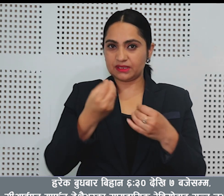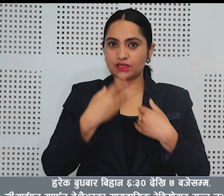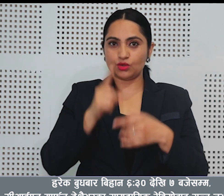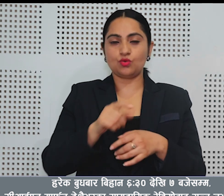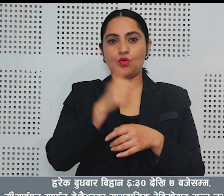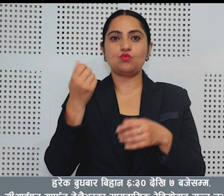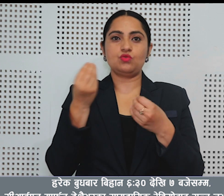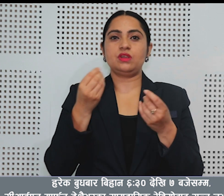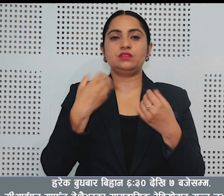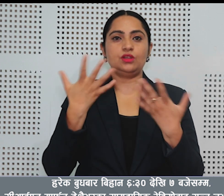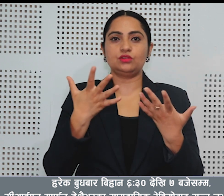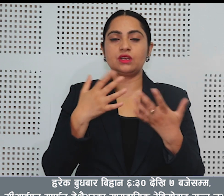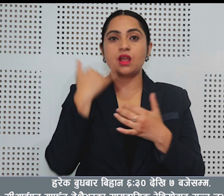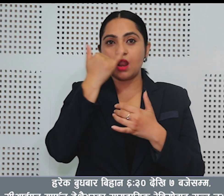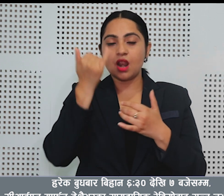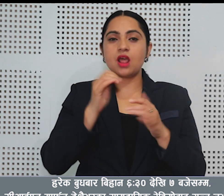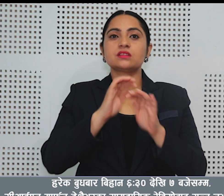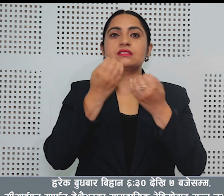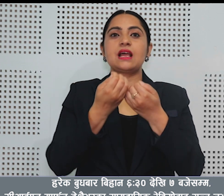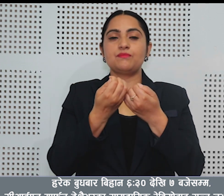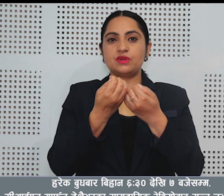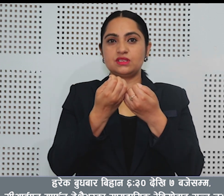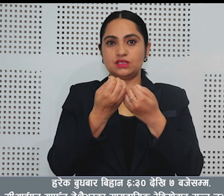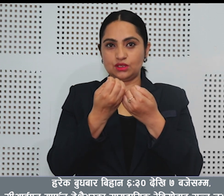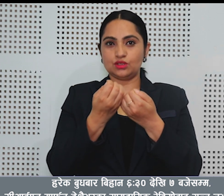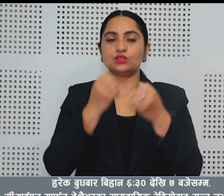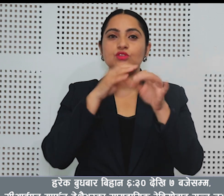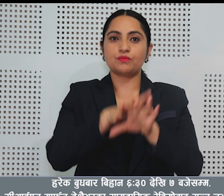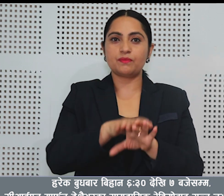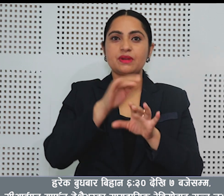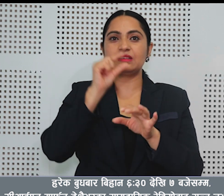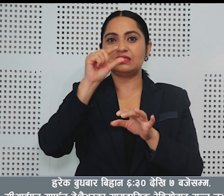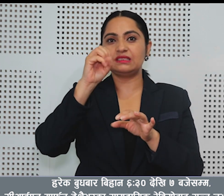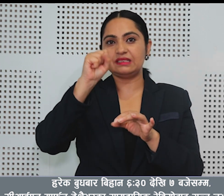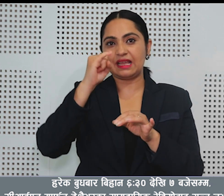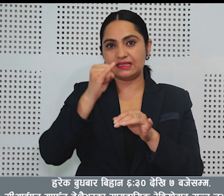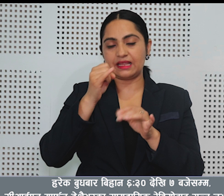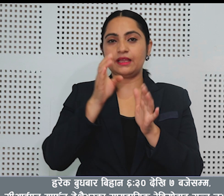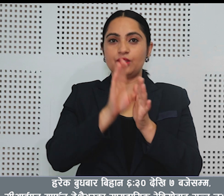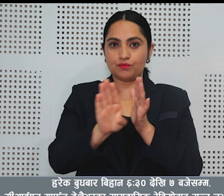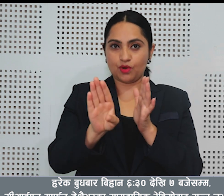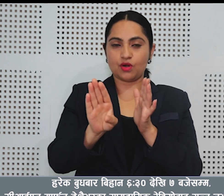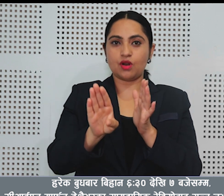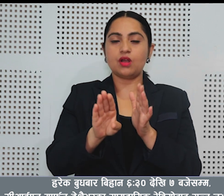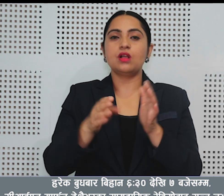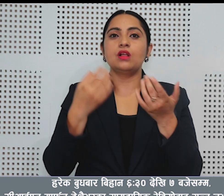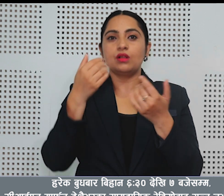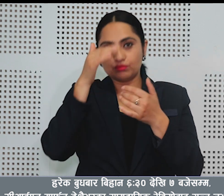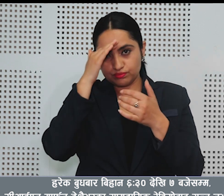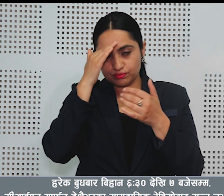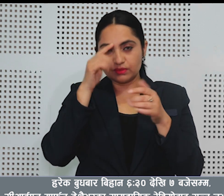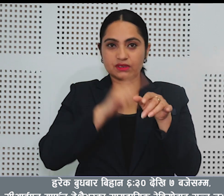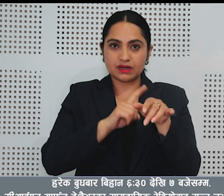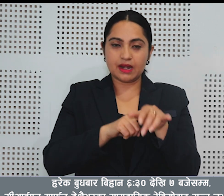केही दिएन। लैङ्गिक तथा सामाजिक समावेशीकरण दृष्टिकोण जेसीको अवधारणाबाट विपदका समयमा जोखिम कम गर्न